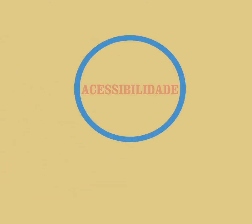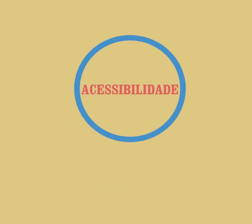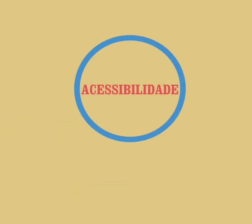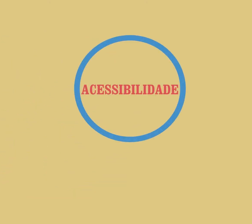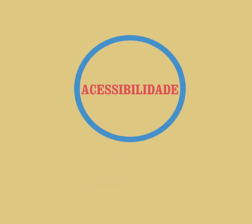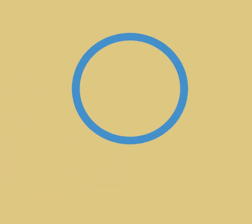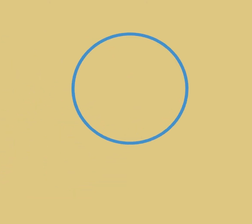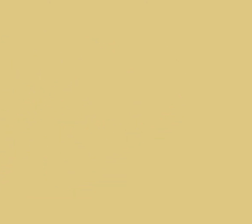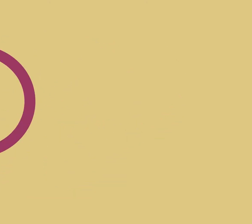o